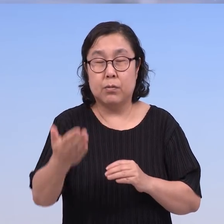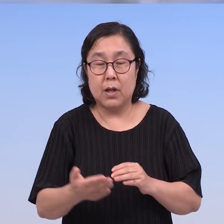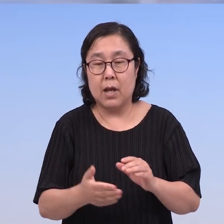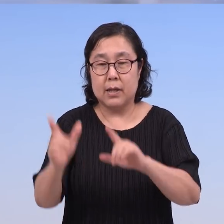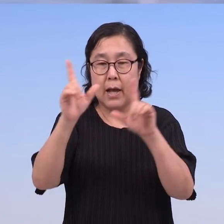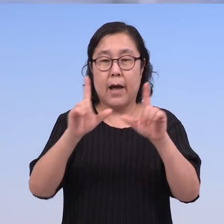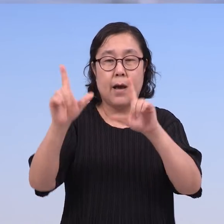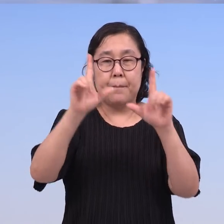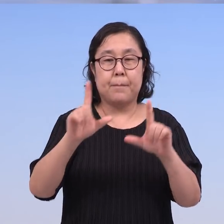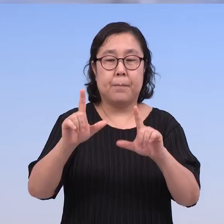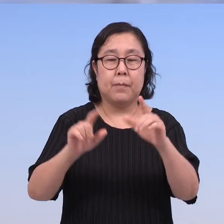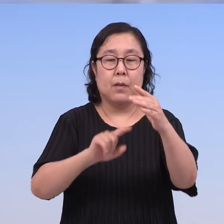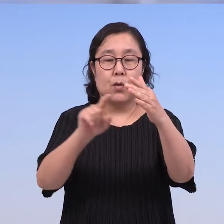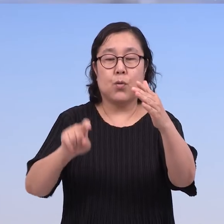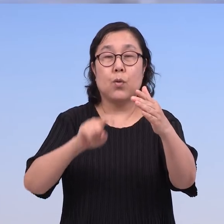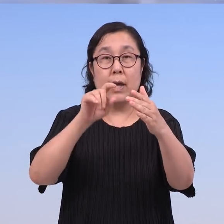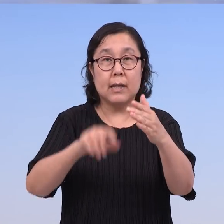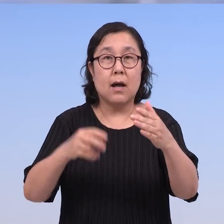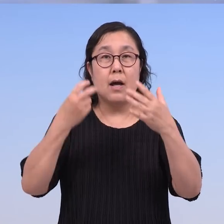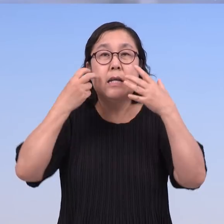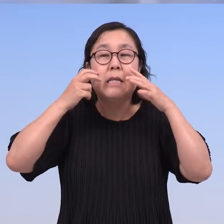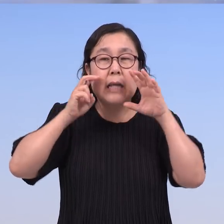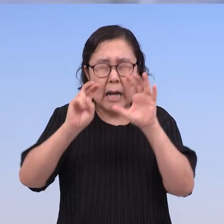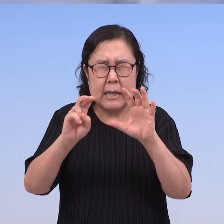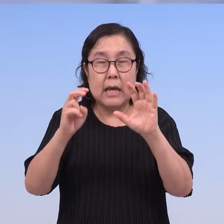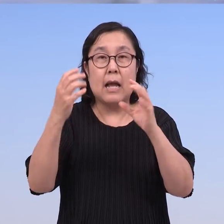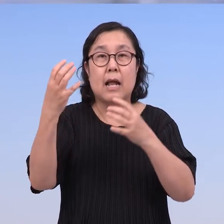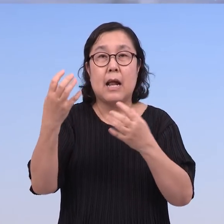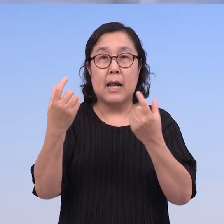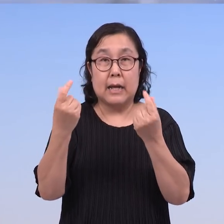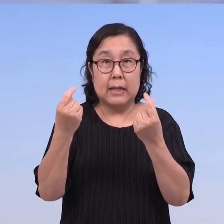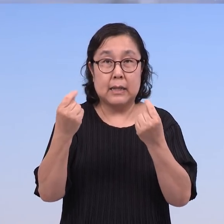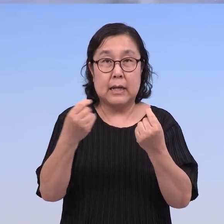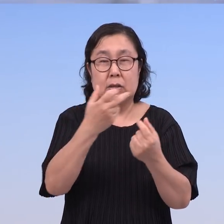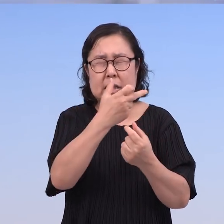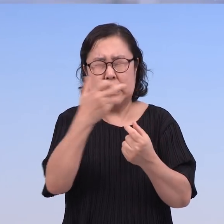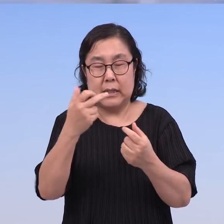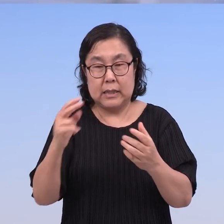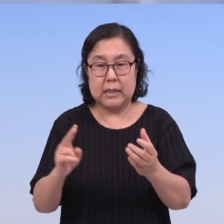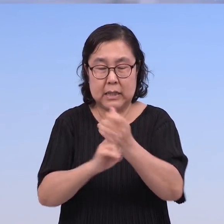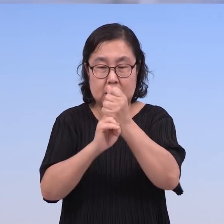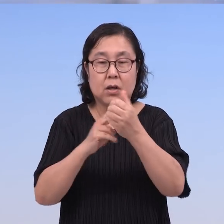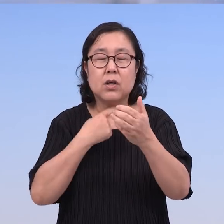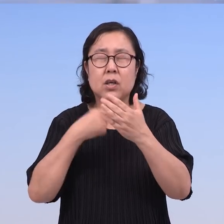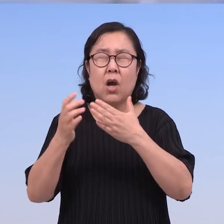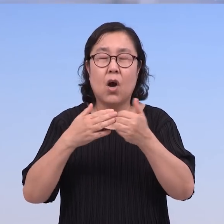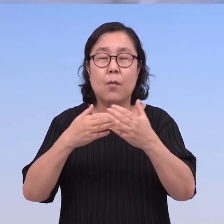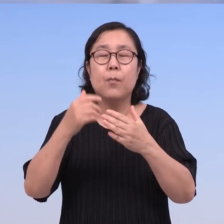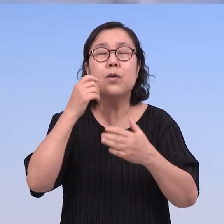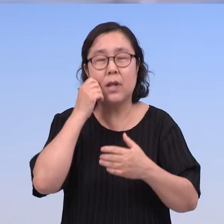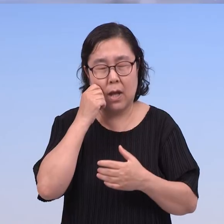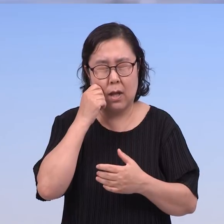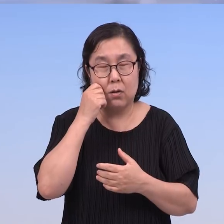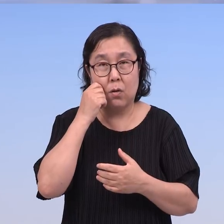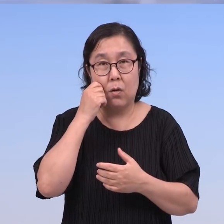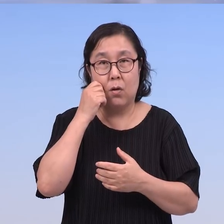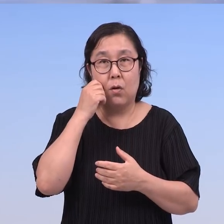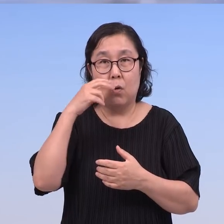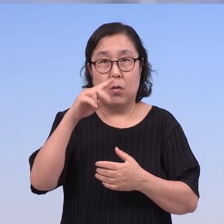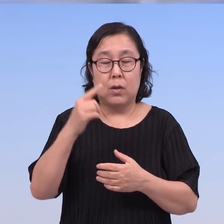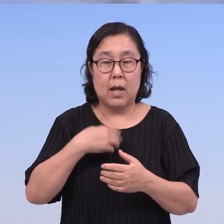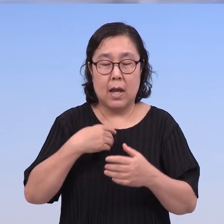여러분 삶 속에서 막 우리가 다니엘과 같은 막 어마어마한 이런 어떤 기적은 경험하지 못한다